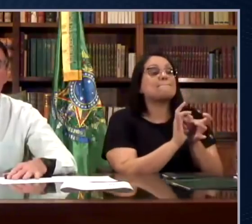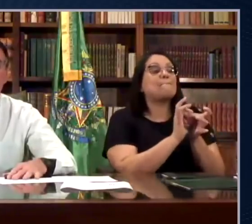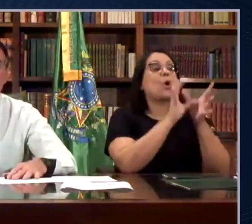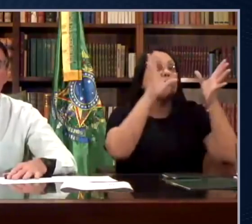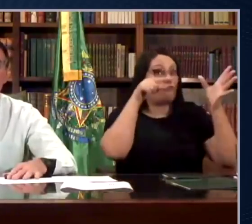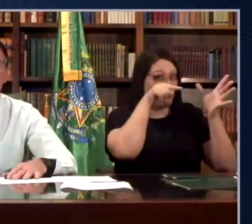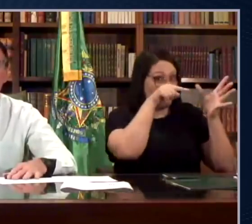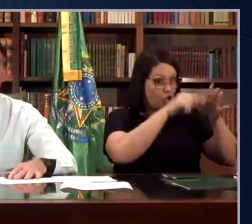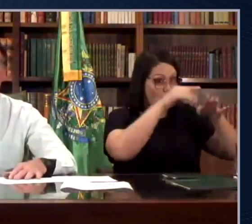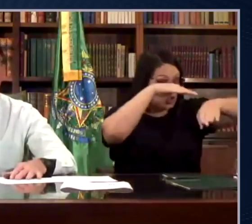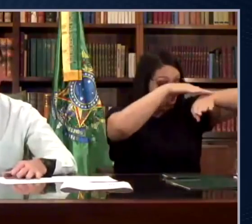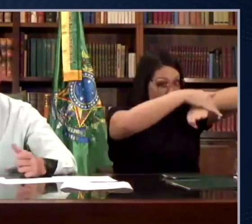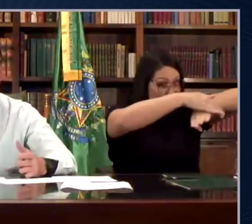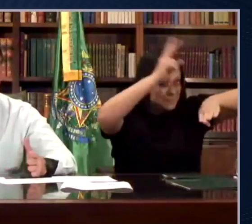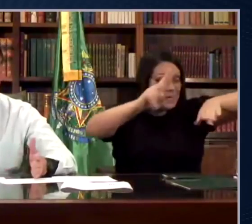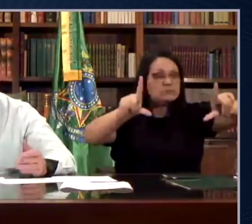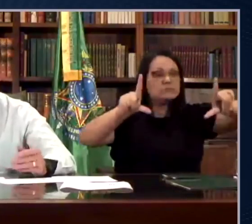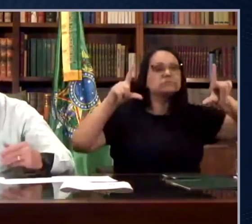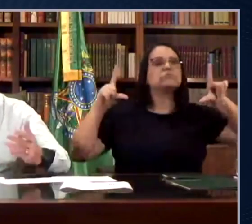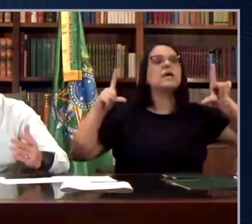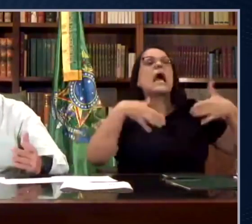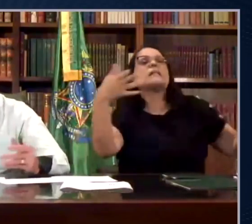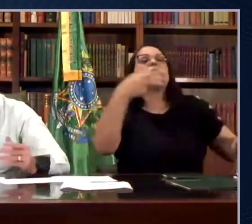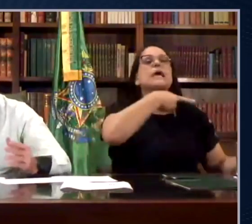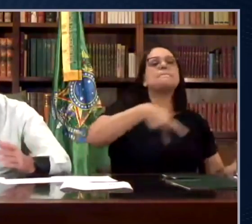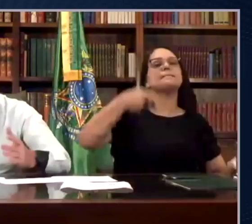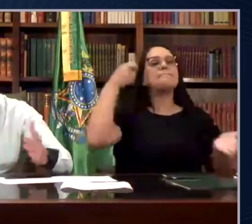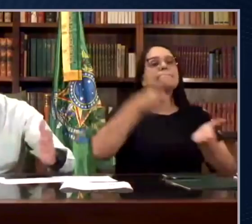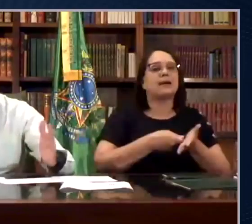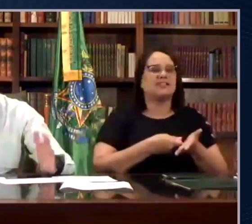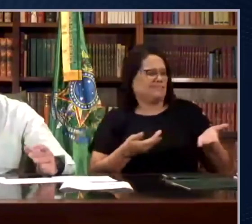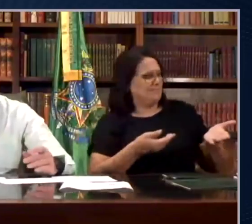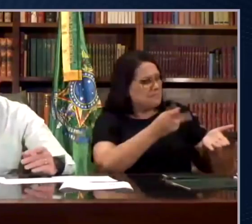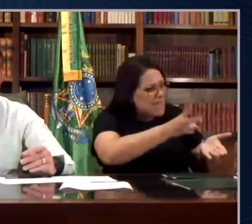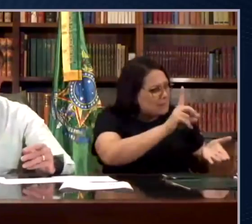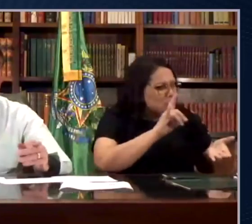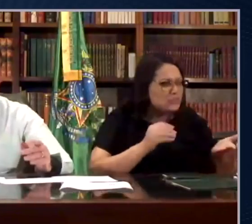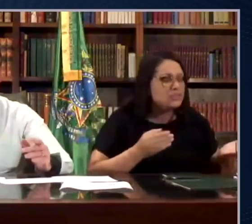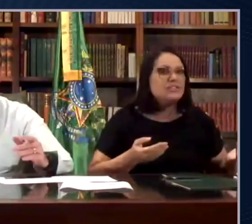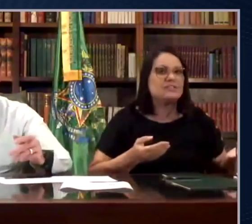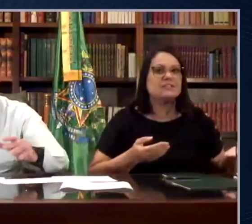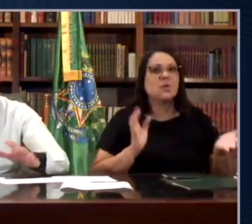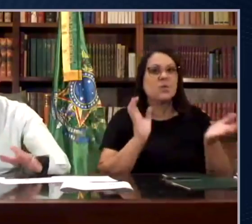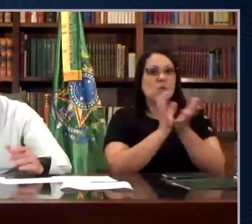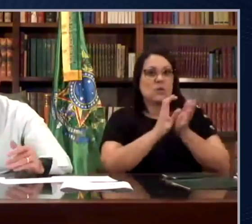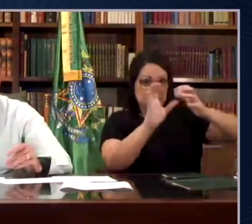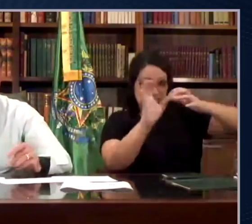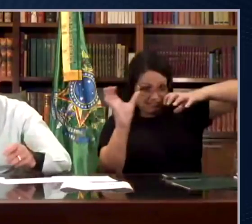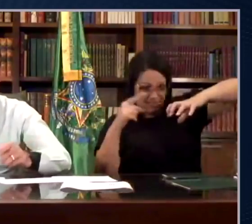mim. Tá? Eu tinha que vetar muita coisa, porque enxertaram, o parlamentar sempre é bonzinho. Ele